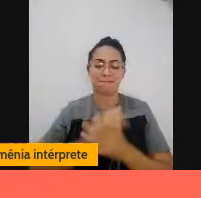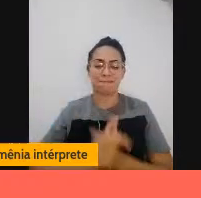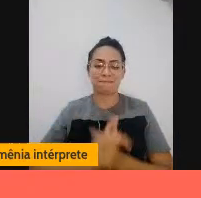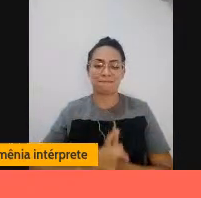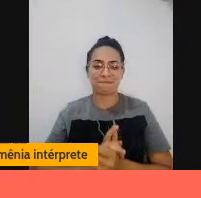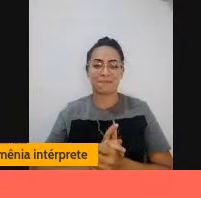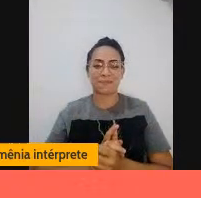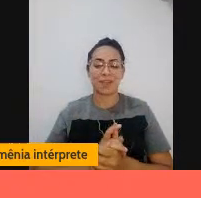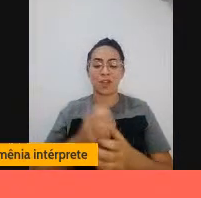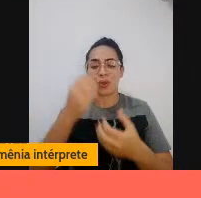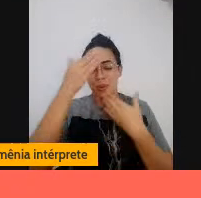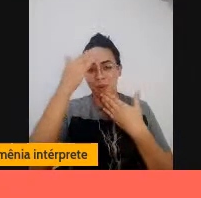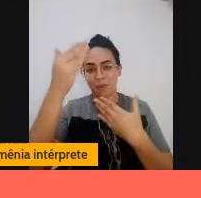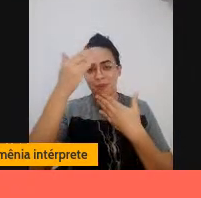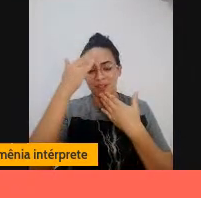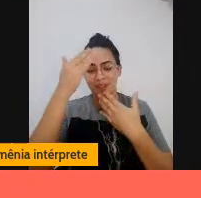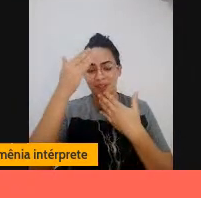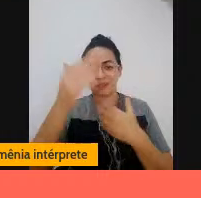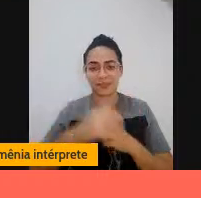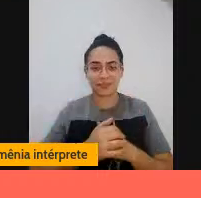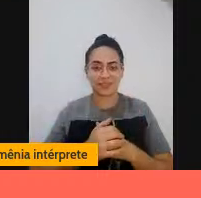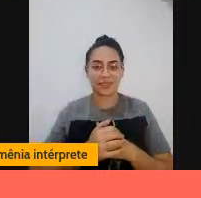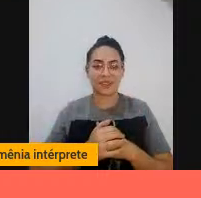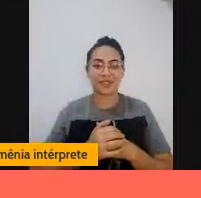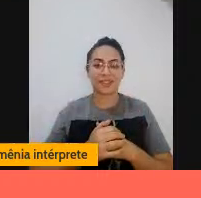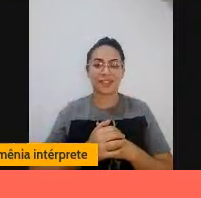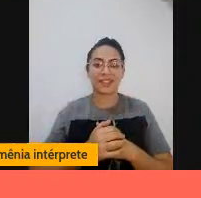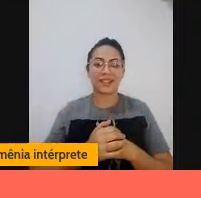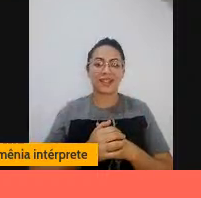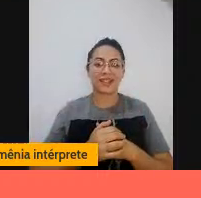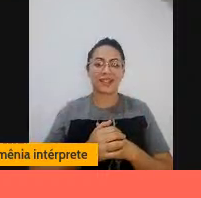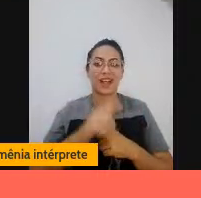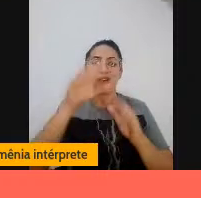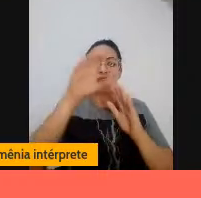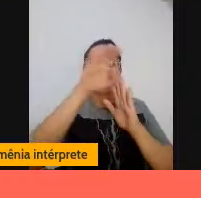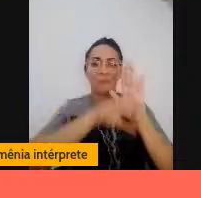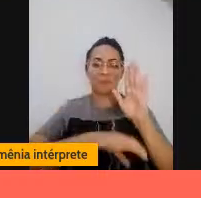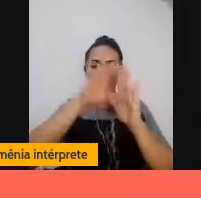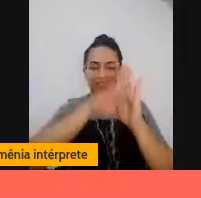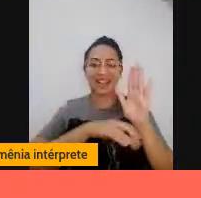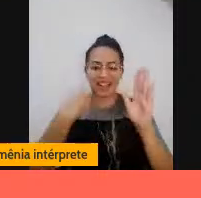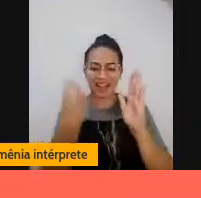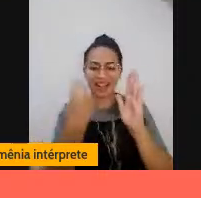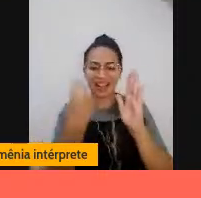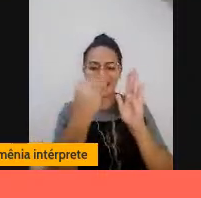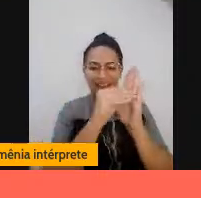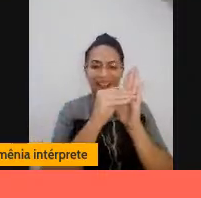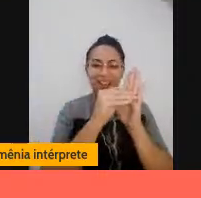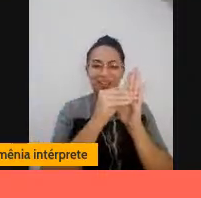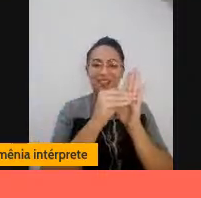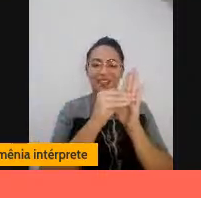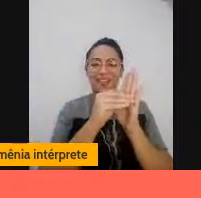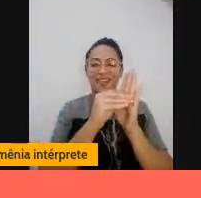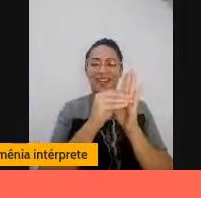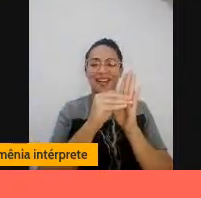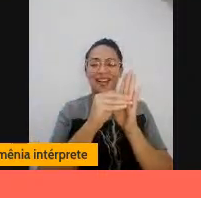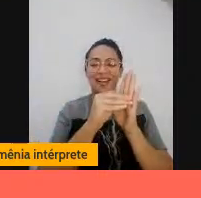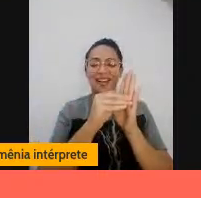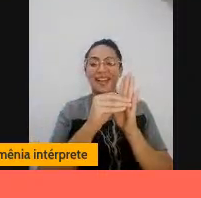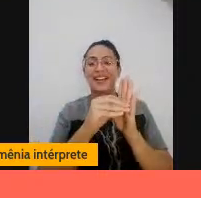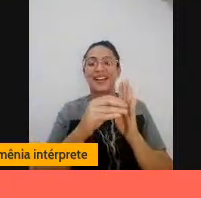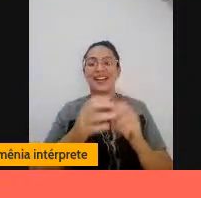a palavra. Vou colocar essa no currículo Lattes. Animador digital. Vê se isso conta para o